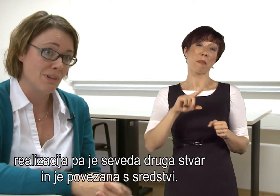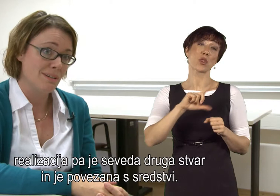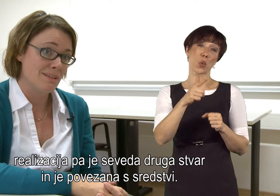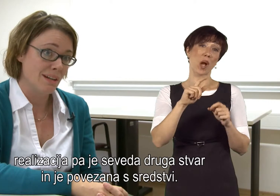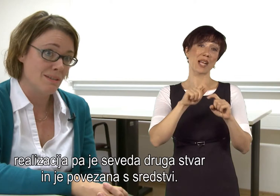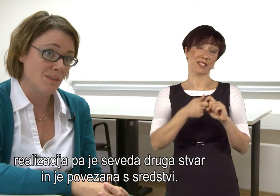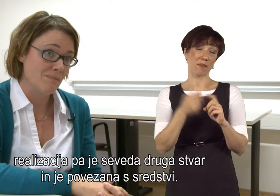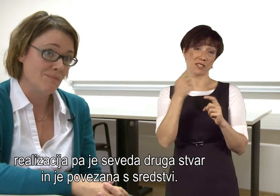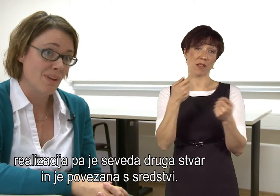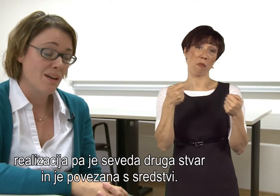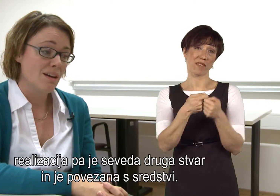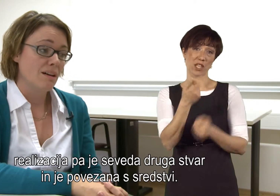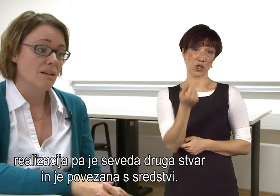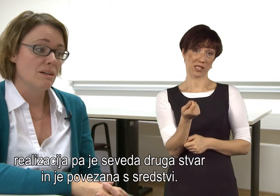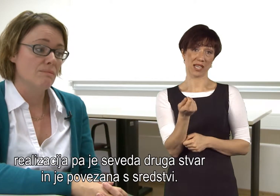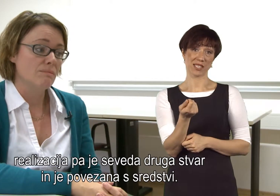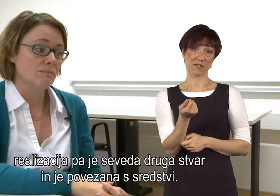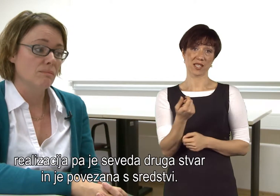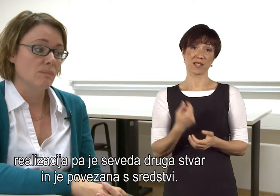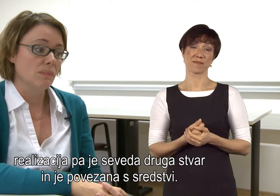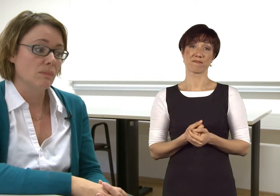in povezana s sredstvi.